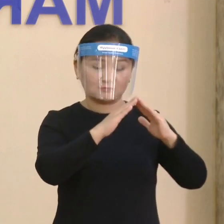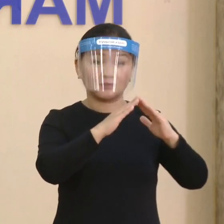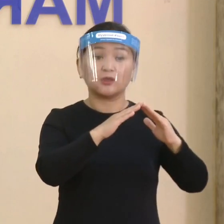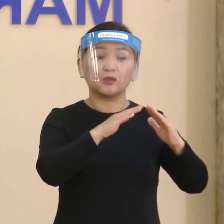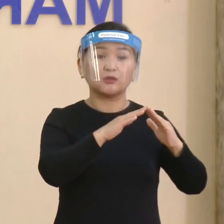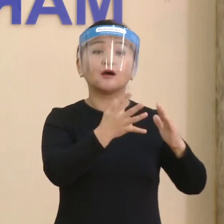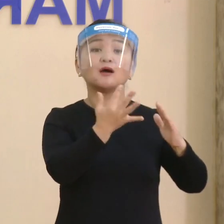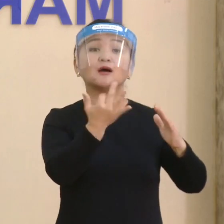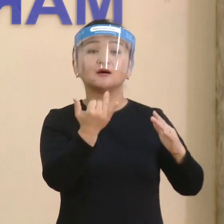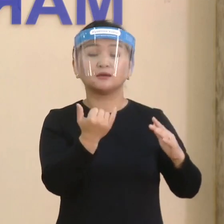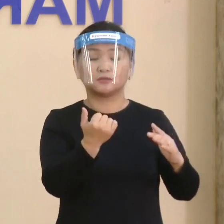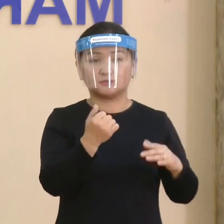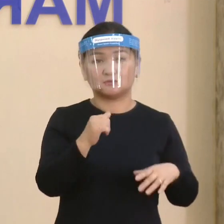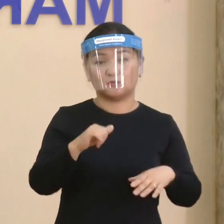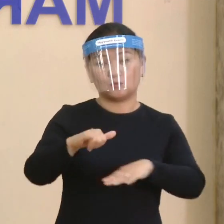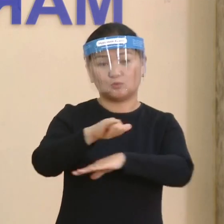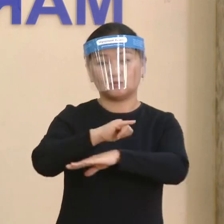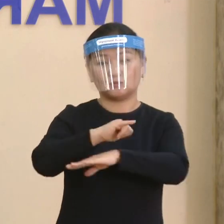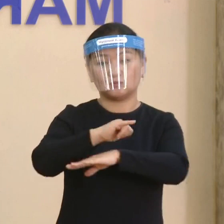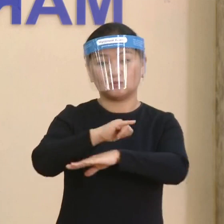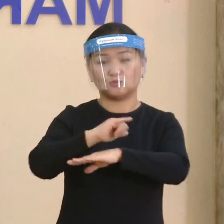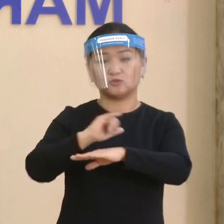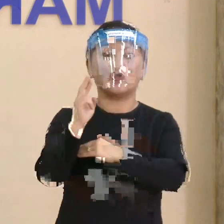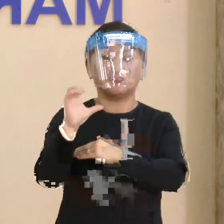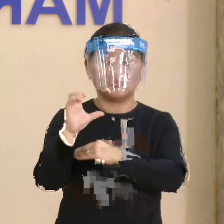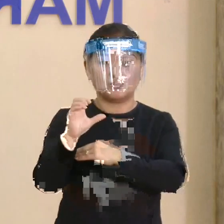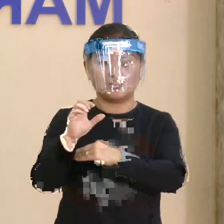комиссийн шуурхай штаб дээр эцэлж бол гаргаж байгаа.